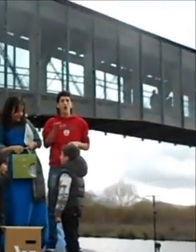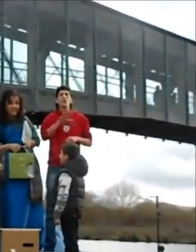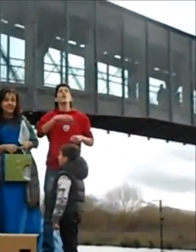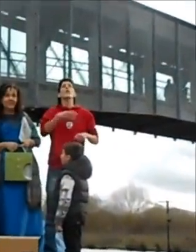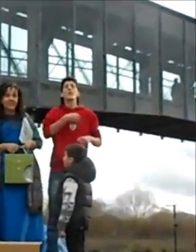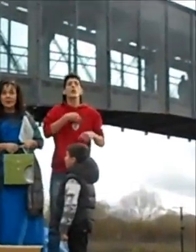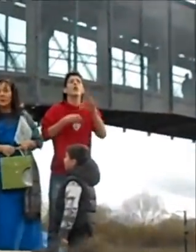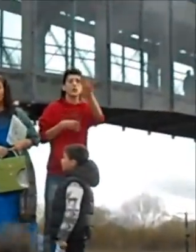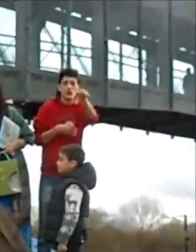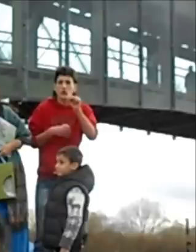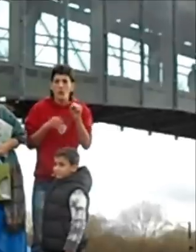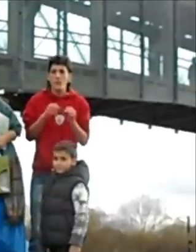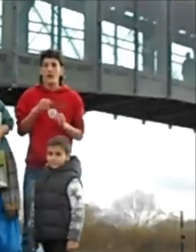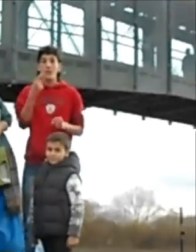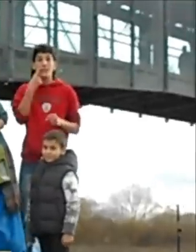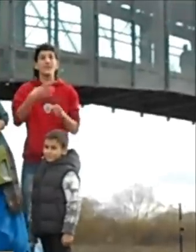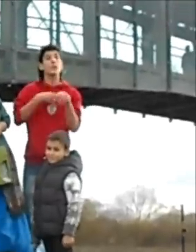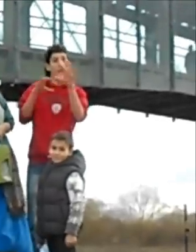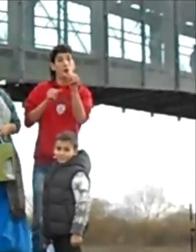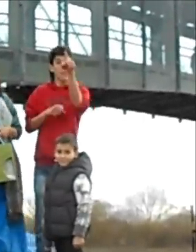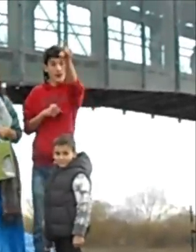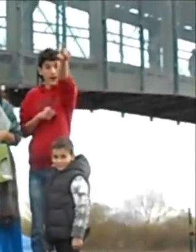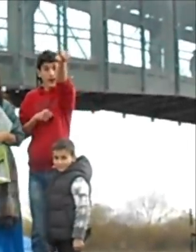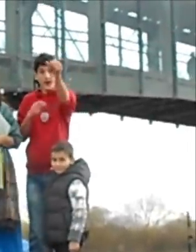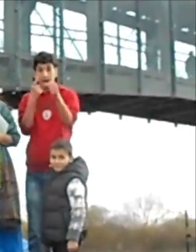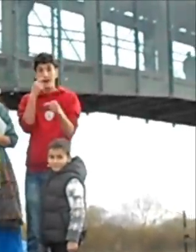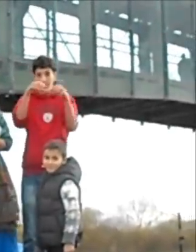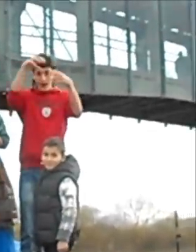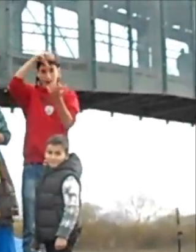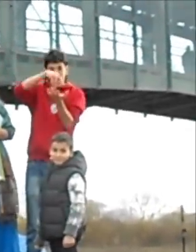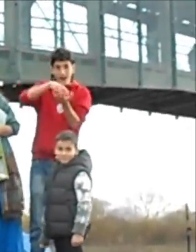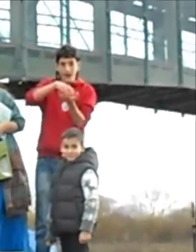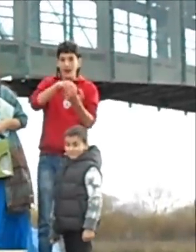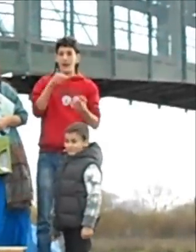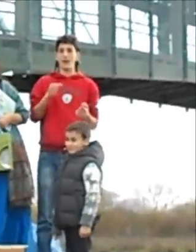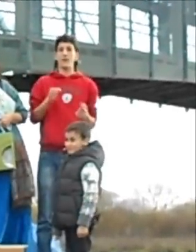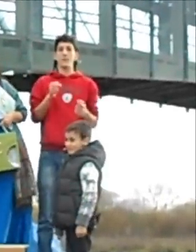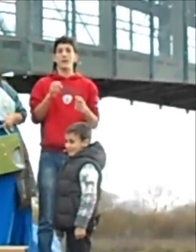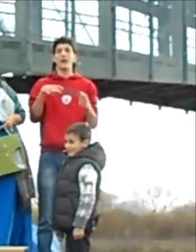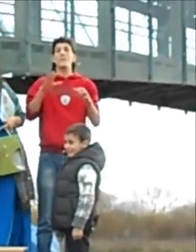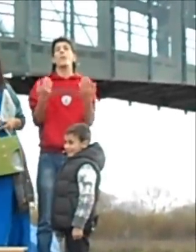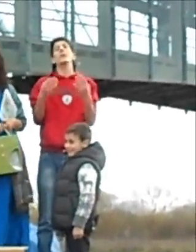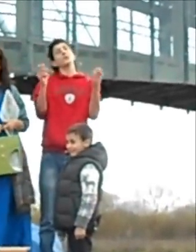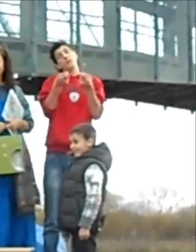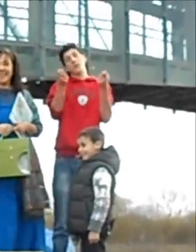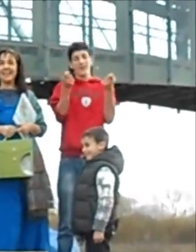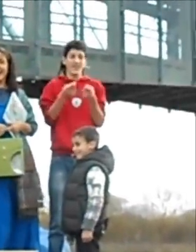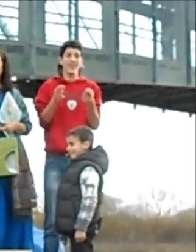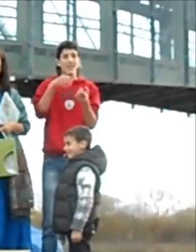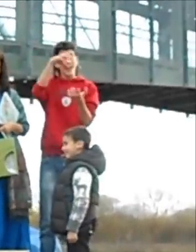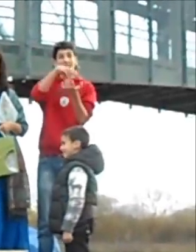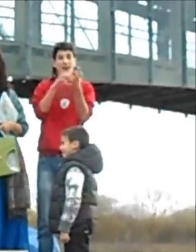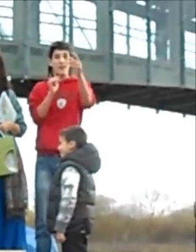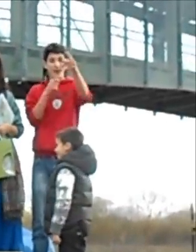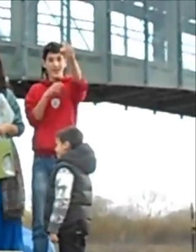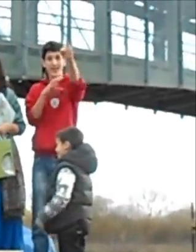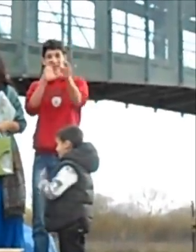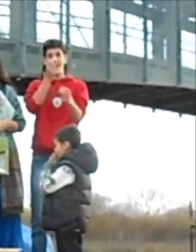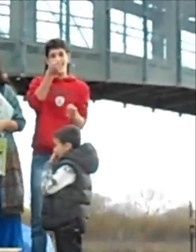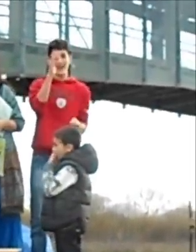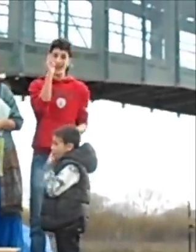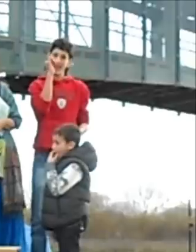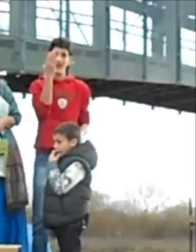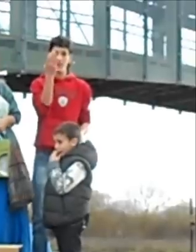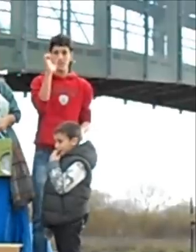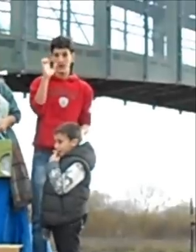¿Dónde se podría comprar? Pues mirad, se puede comprar ahí en la carpa, este es el momento publicidad, la carpa que está de Caipe que tenéis delante,